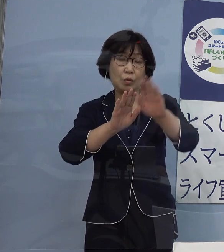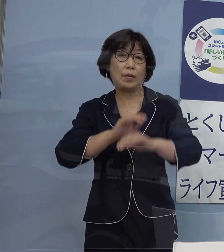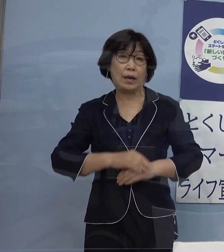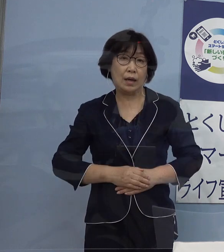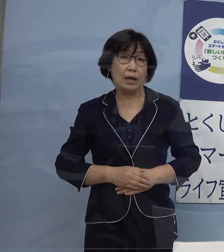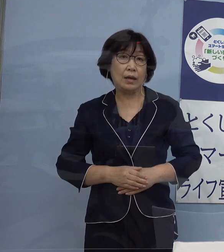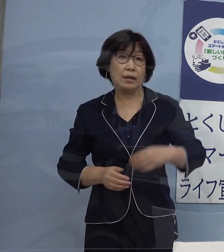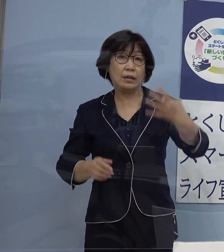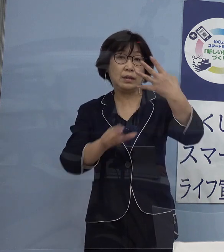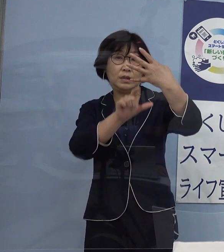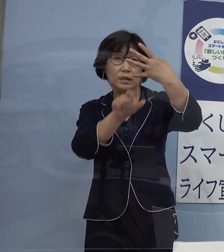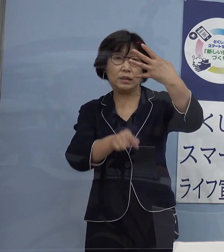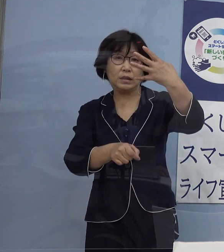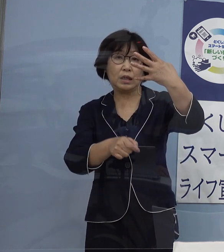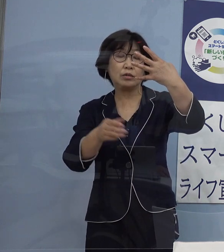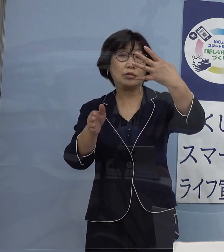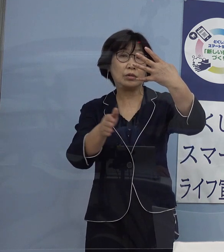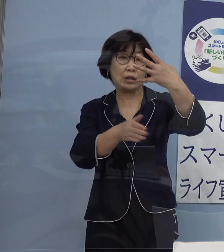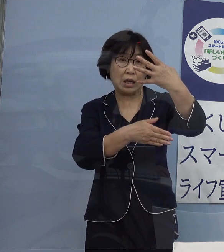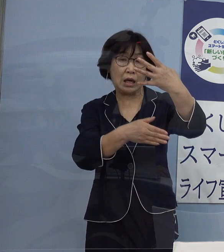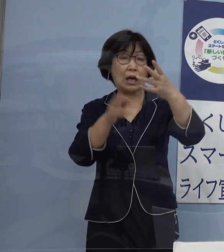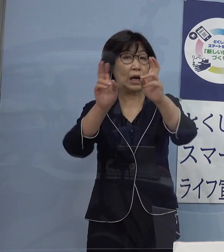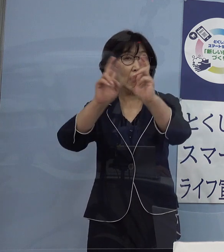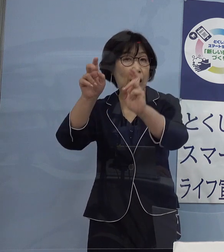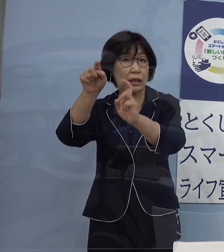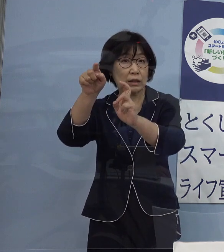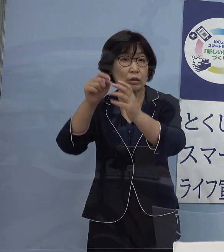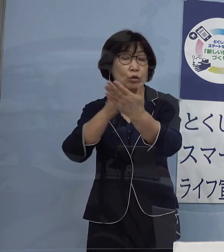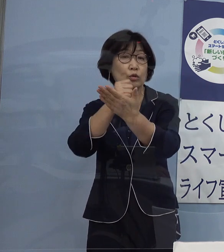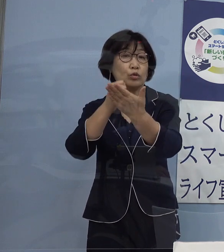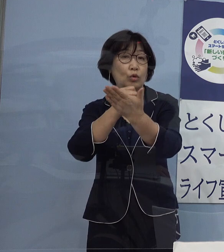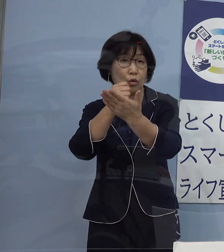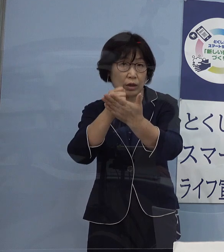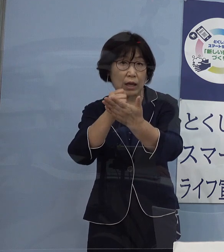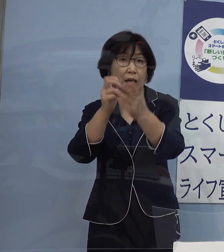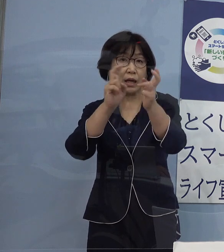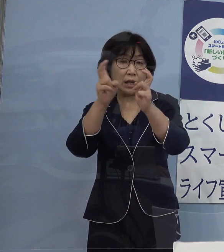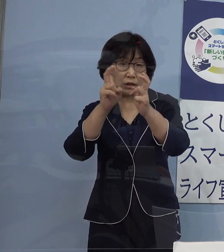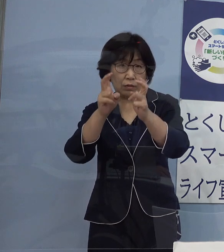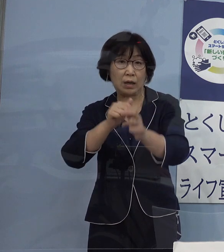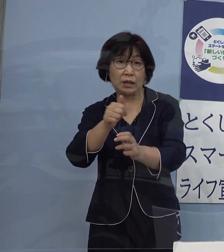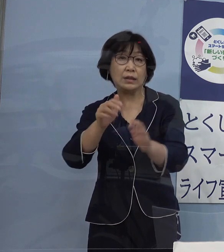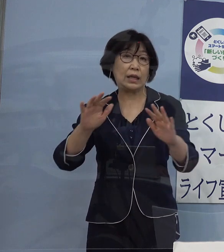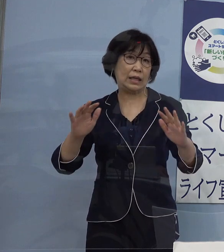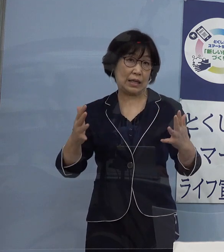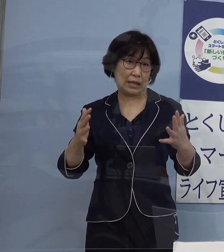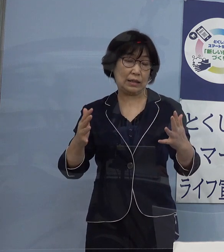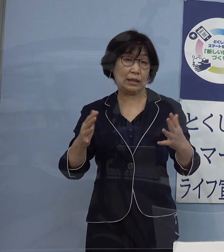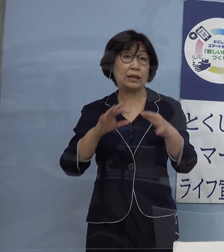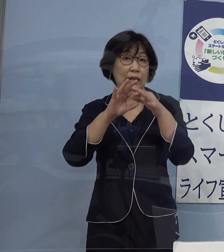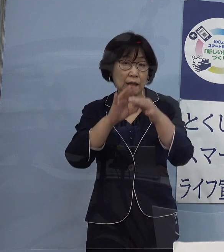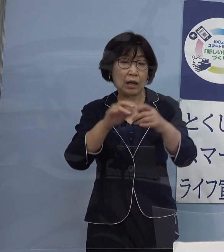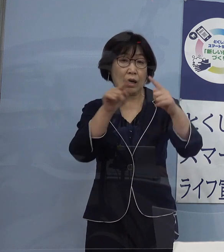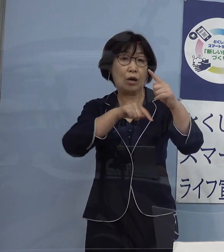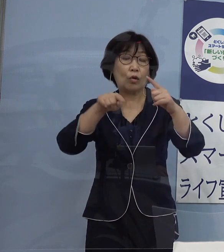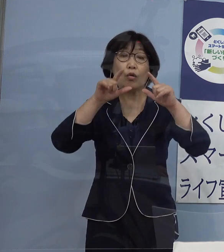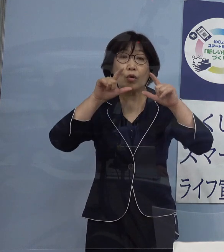から出勤を会社のご都合でされておりませんので、ここの点は公表をいたします。